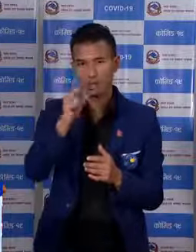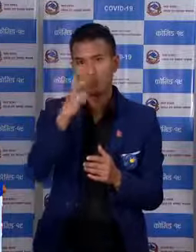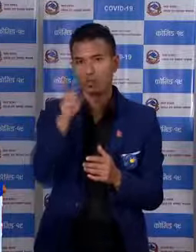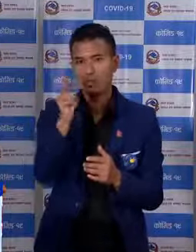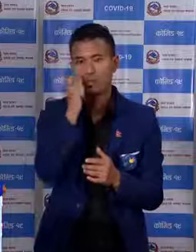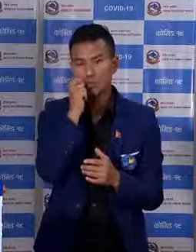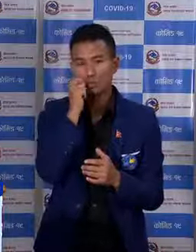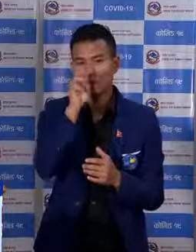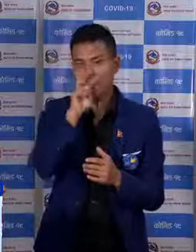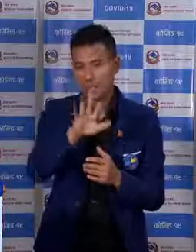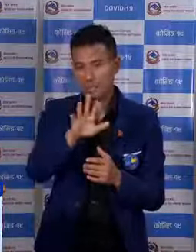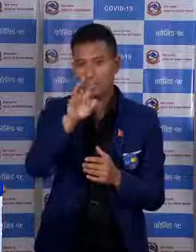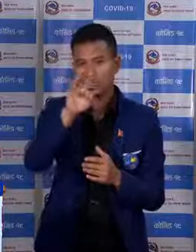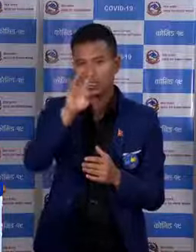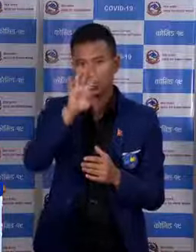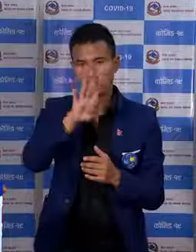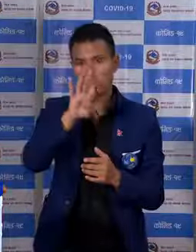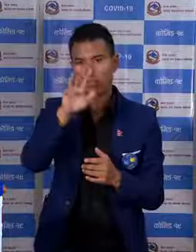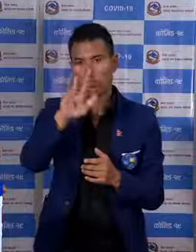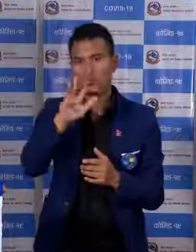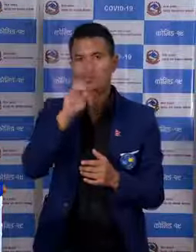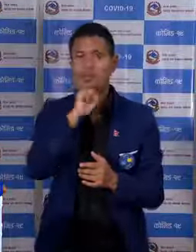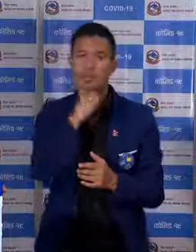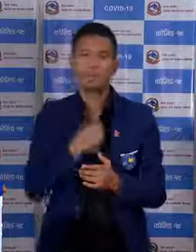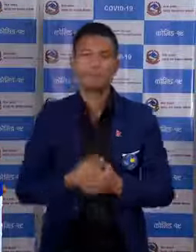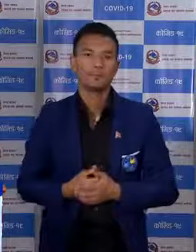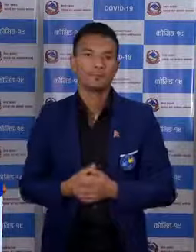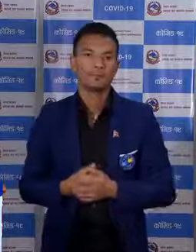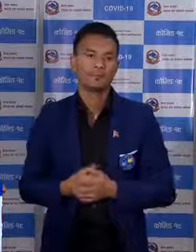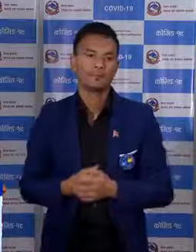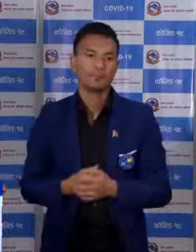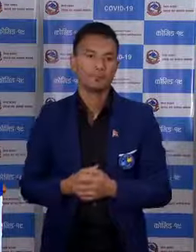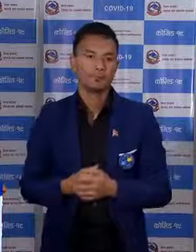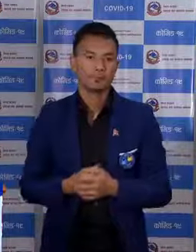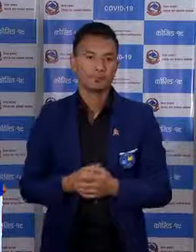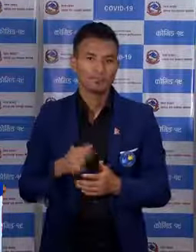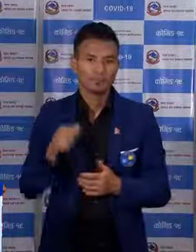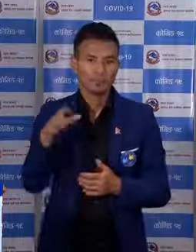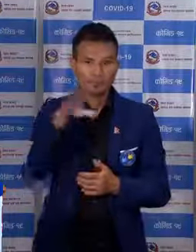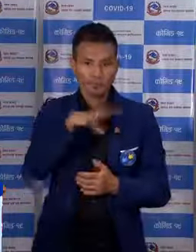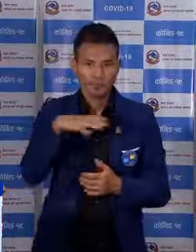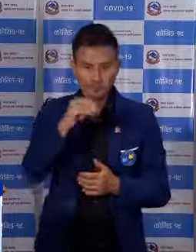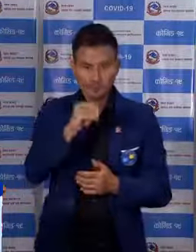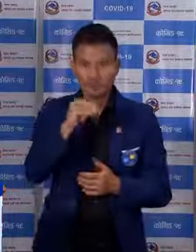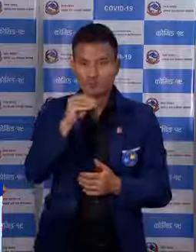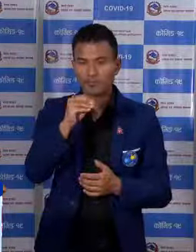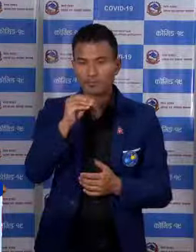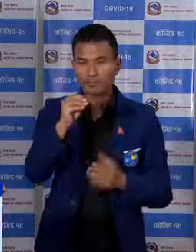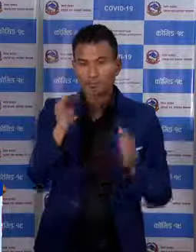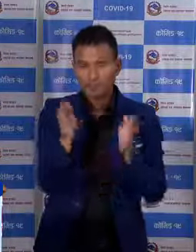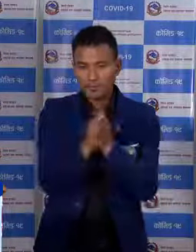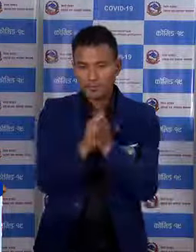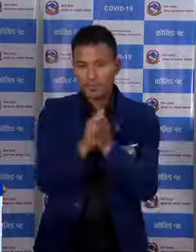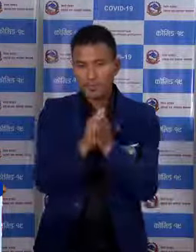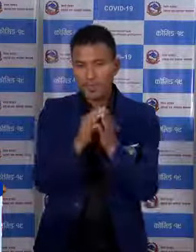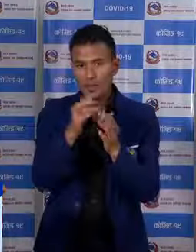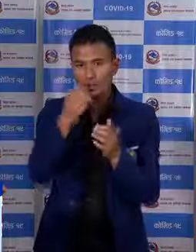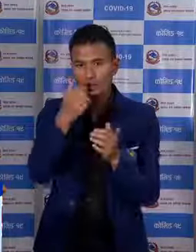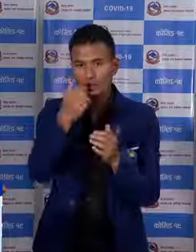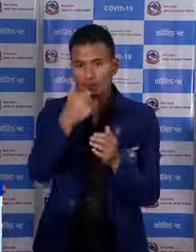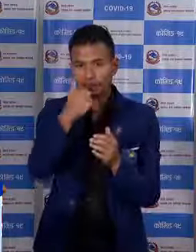पुरुष होनों छा 25.4 वर्ष, 14 शबैं गरेर, 69